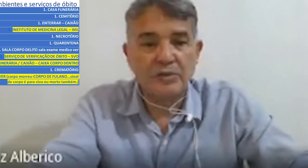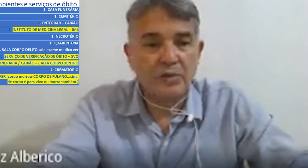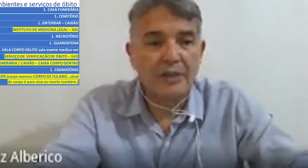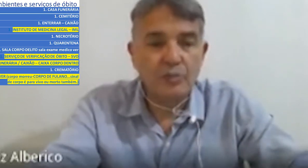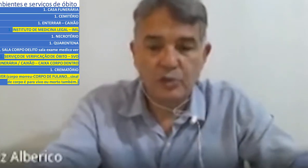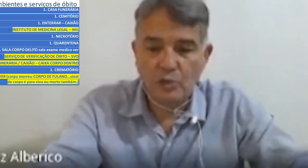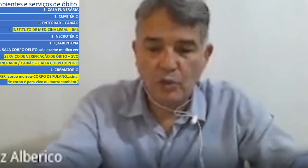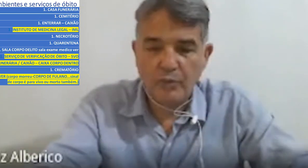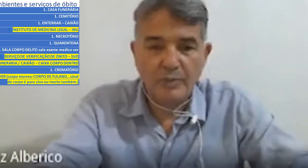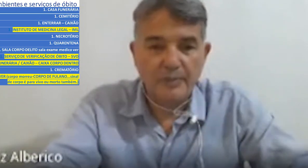que é muito corpo.